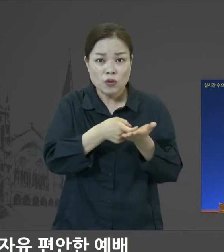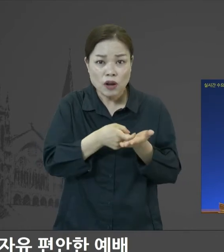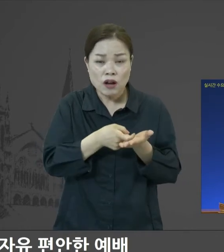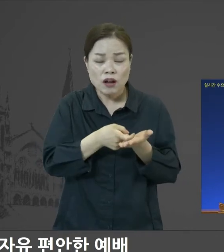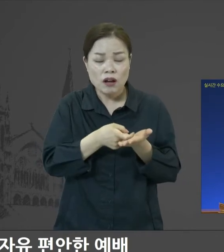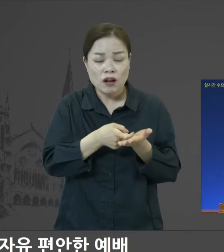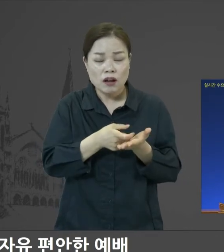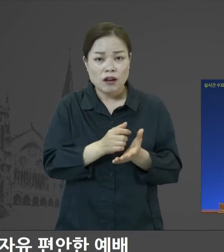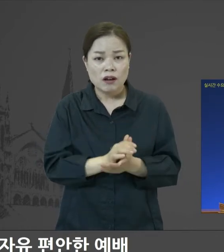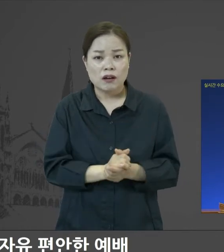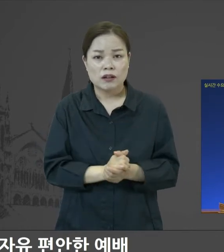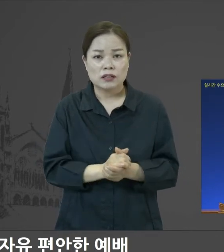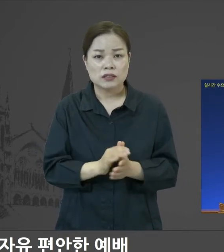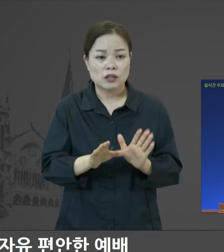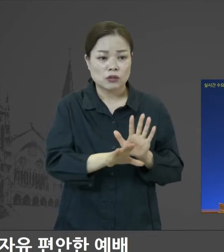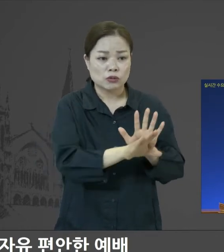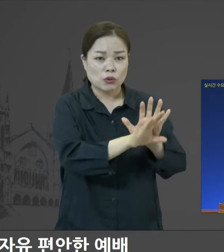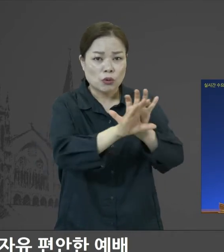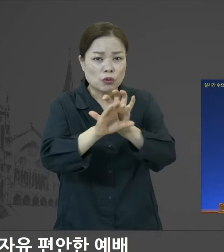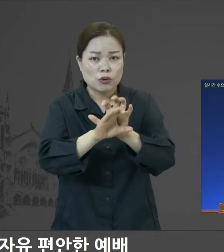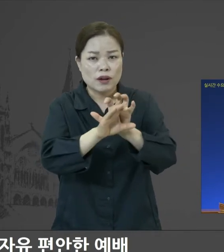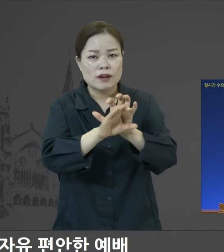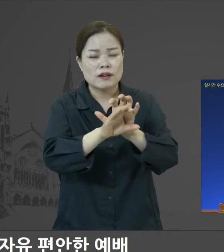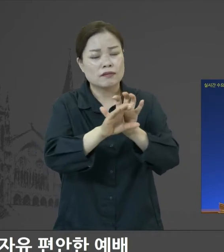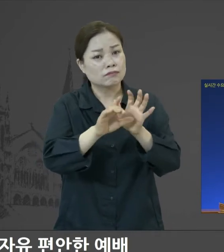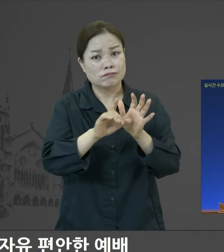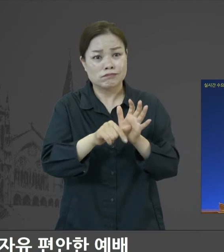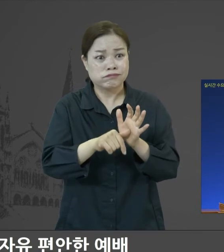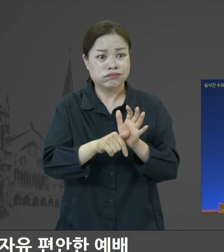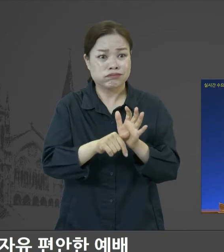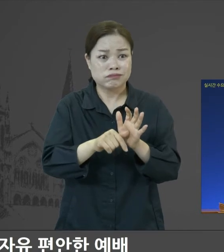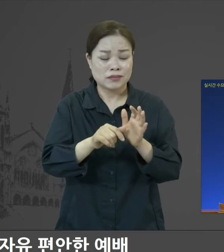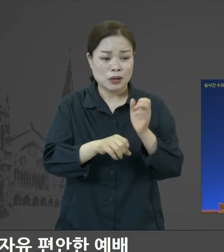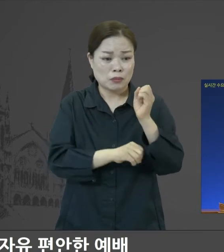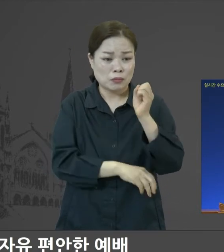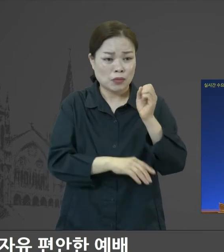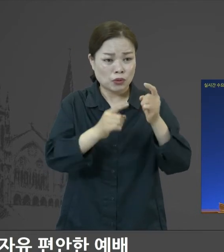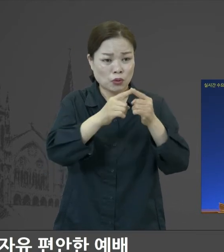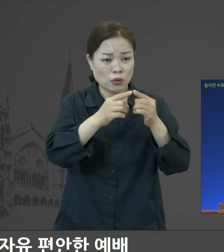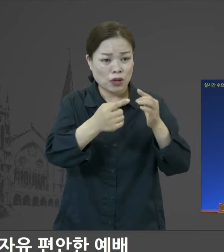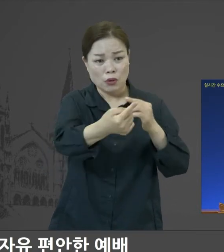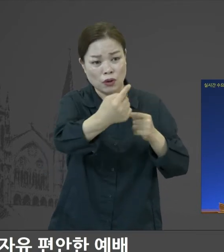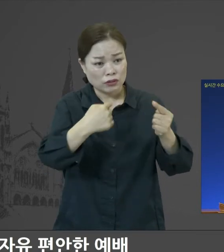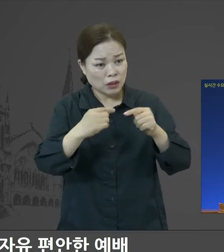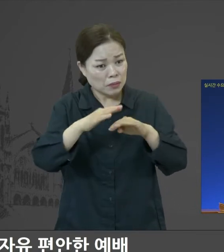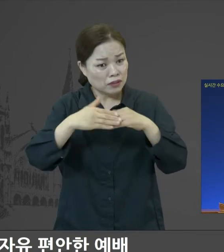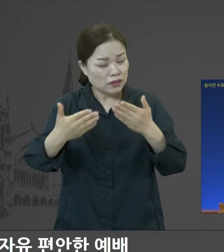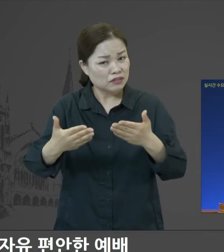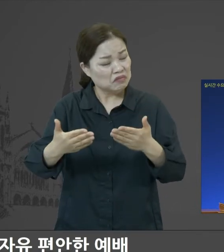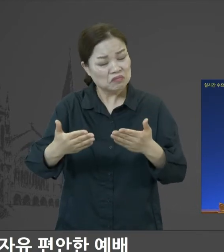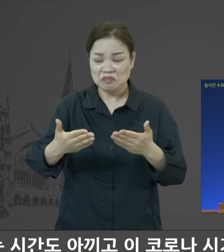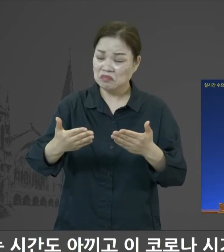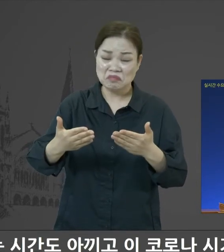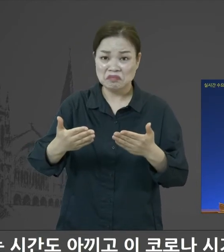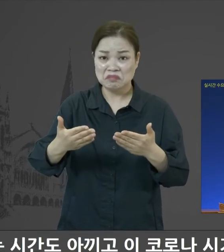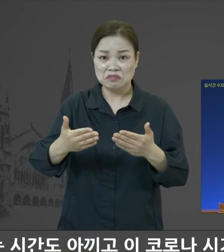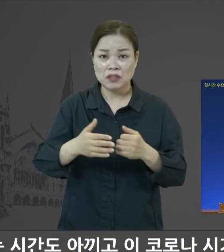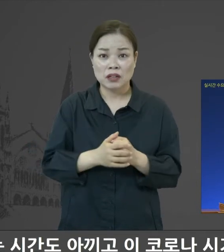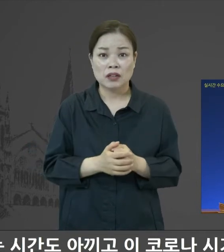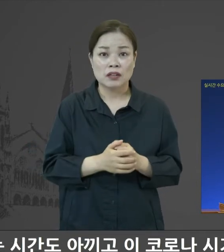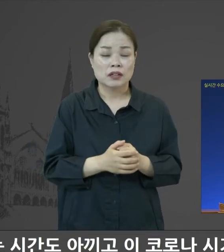그러면서 이 코로나 시기에 굳이 예배당에 가서 예배를 드려야 되느냐, 온라인